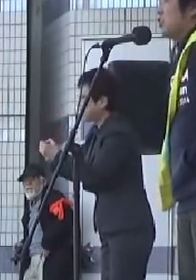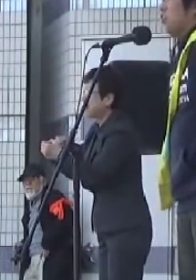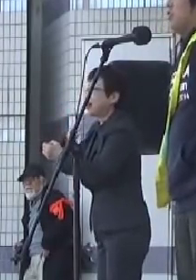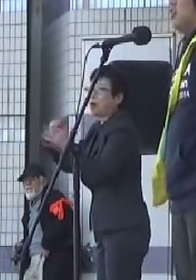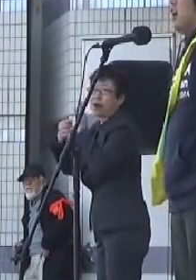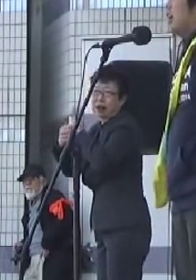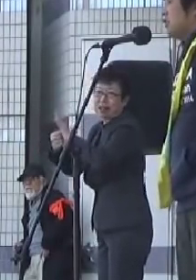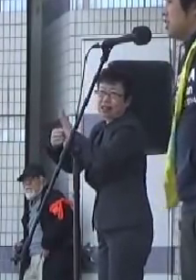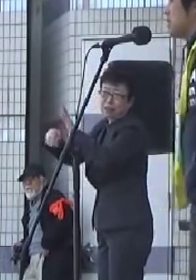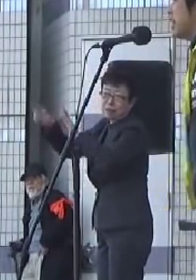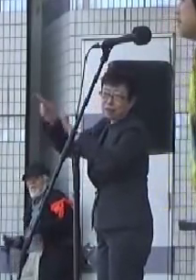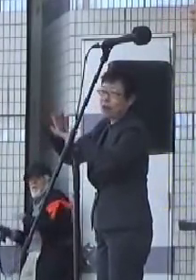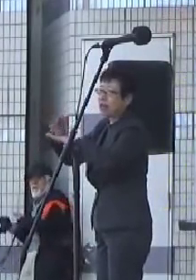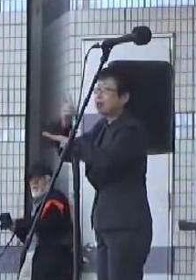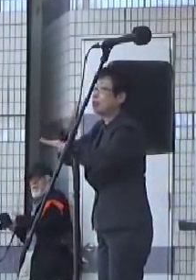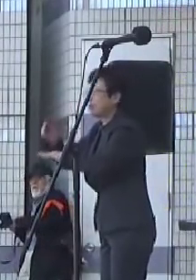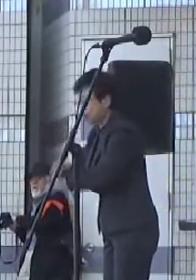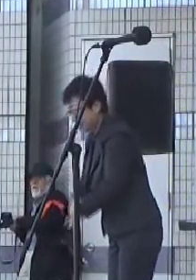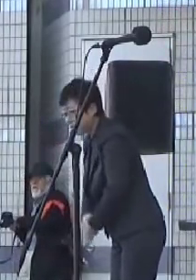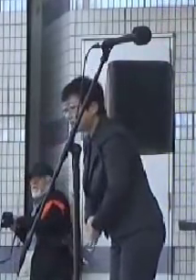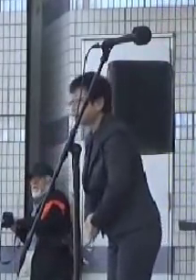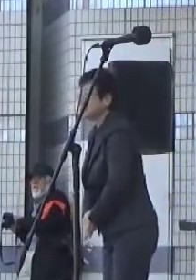上げていきましょう。ありがとうございました。